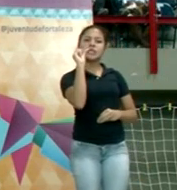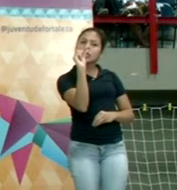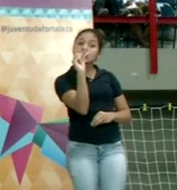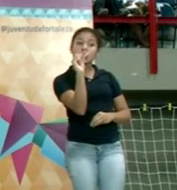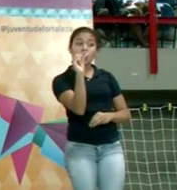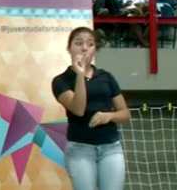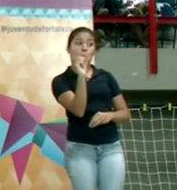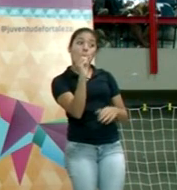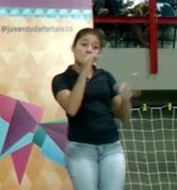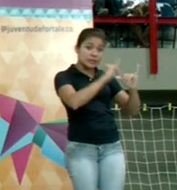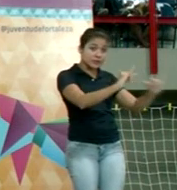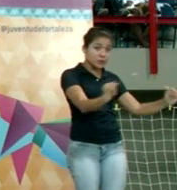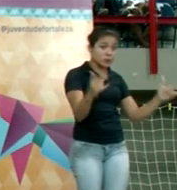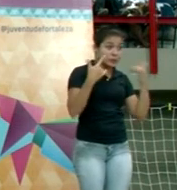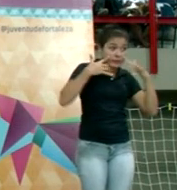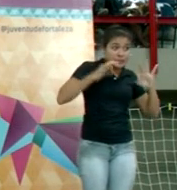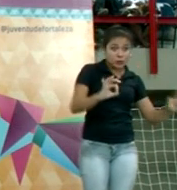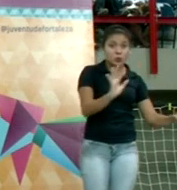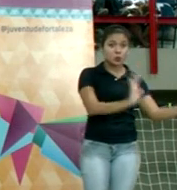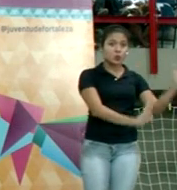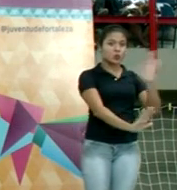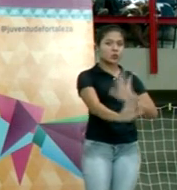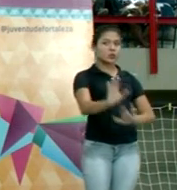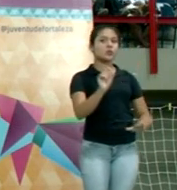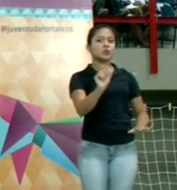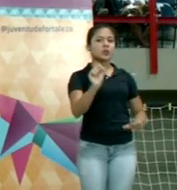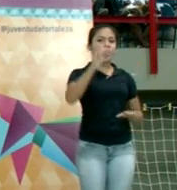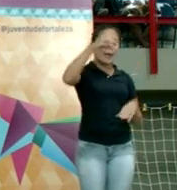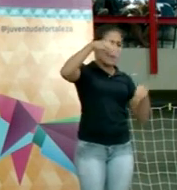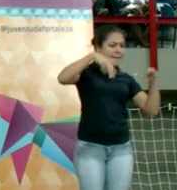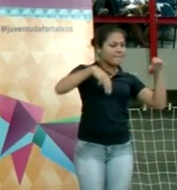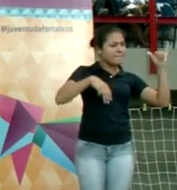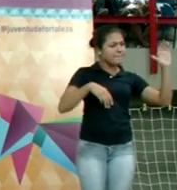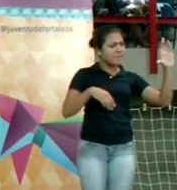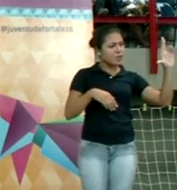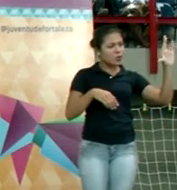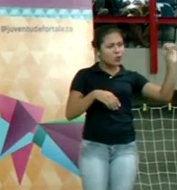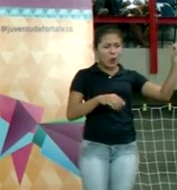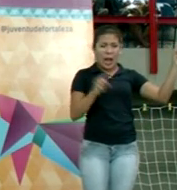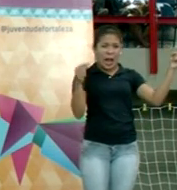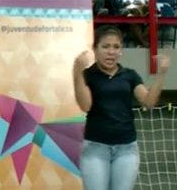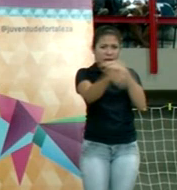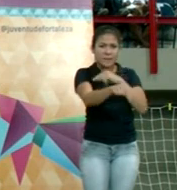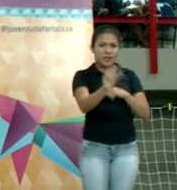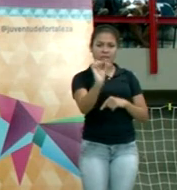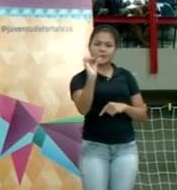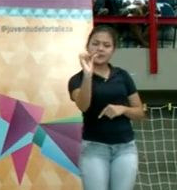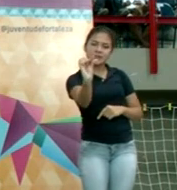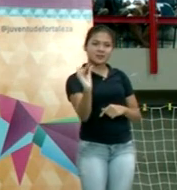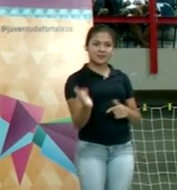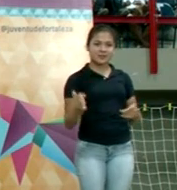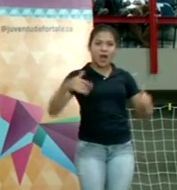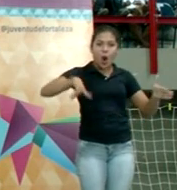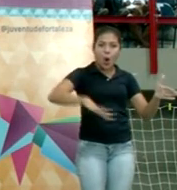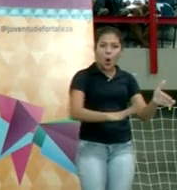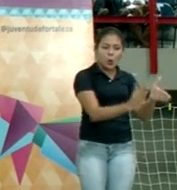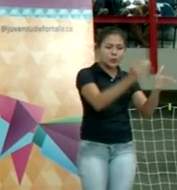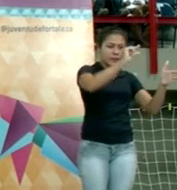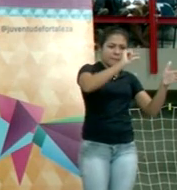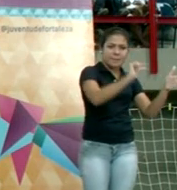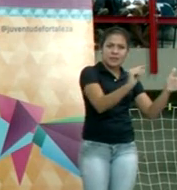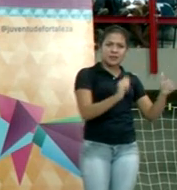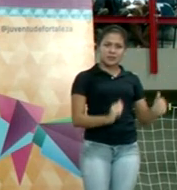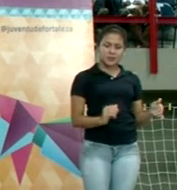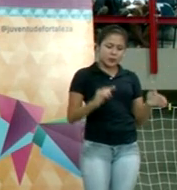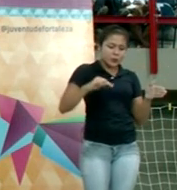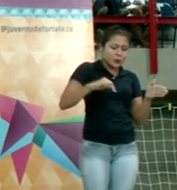muito cuidado, inclusive para a prova. Micro-onda não é uma onda pequena. A micro-onda é uma onda, atomicamente falando, é uma onda